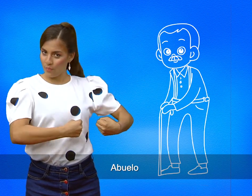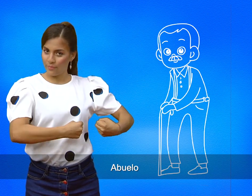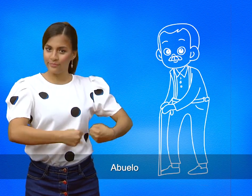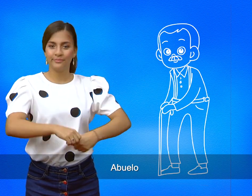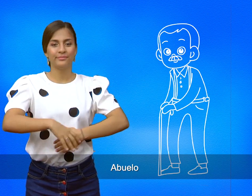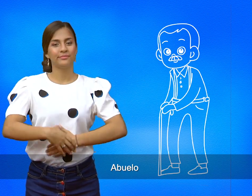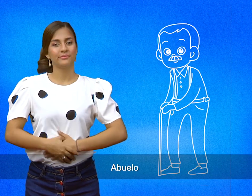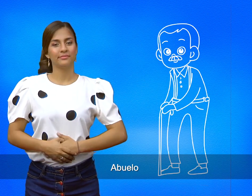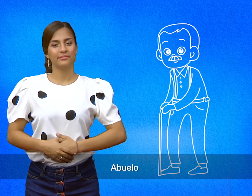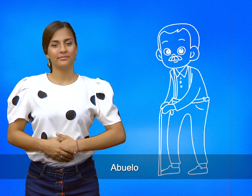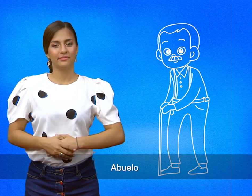Abuelo.